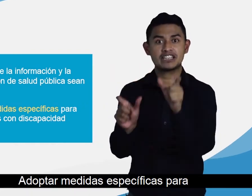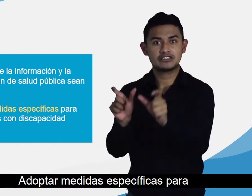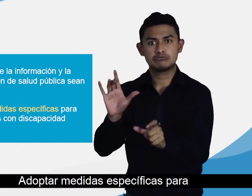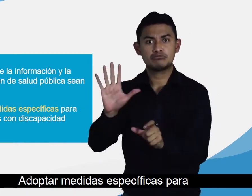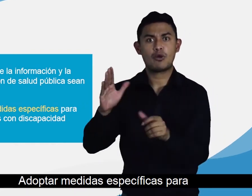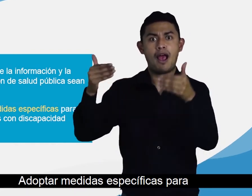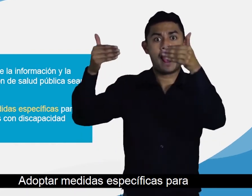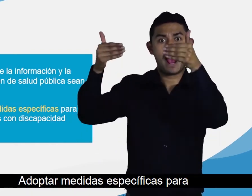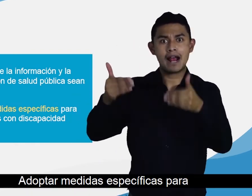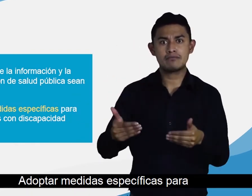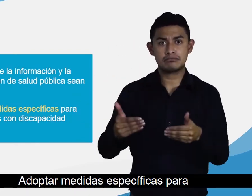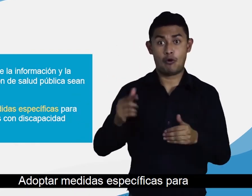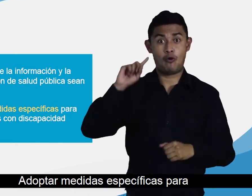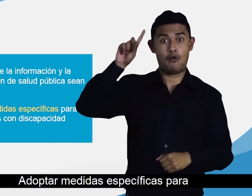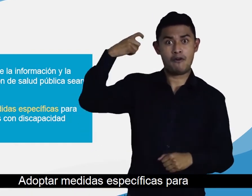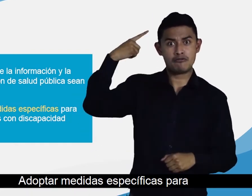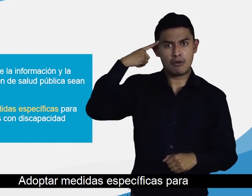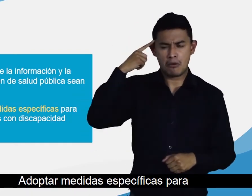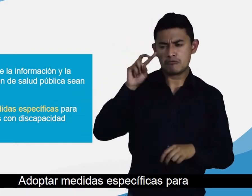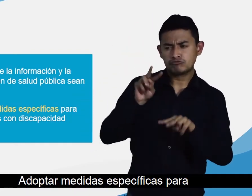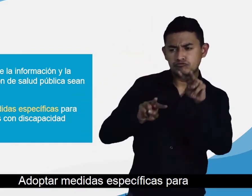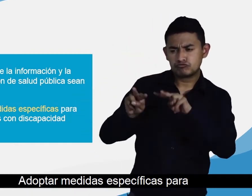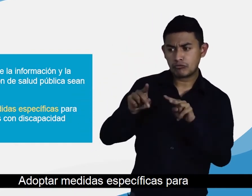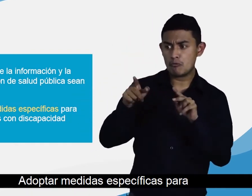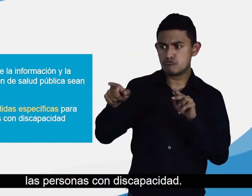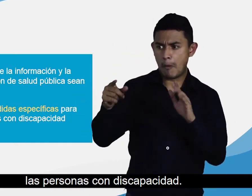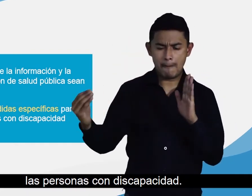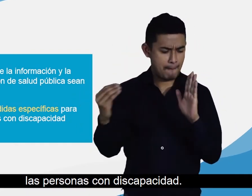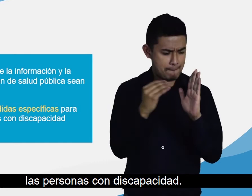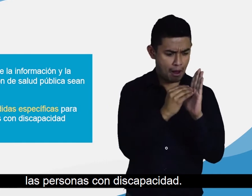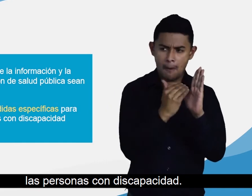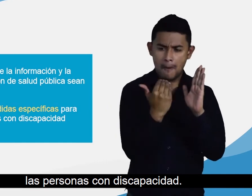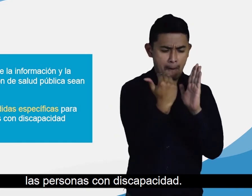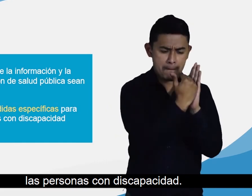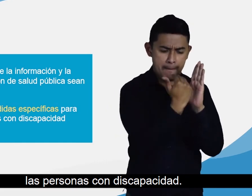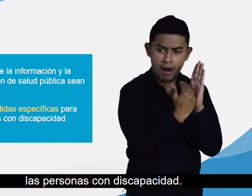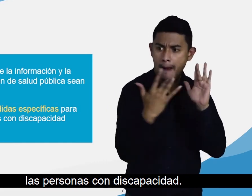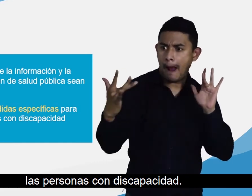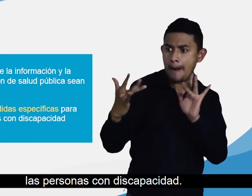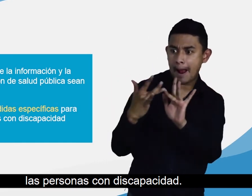Adoptar medidas específicas para las personas con discapacidad.